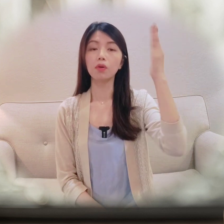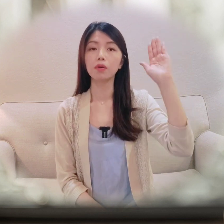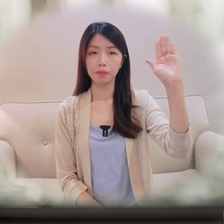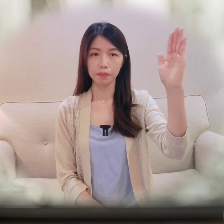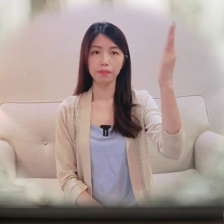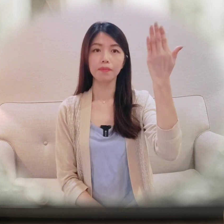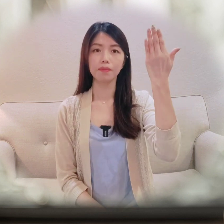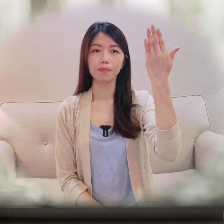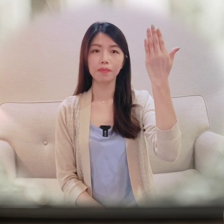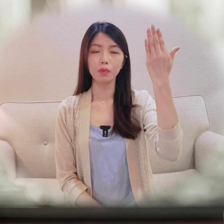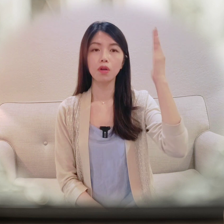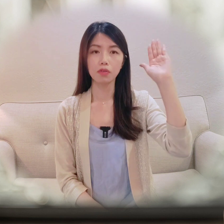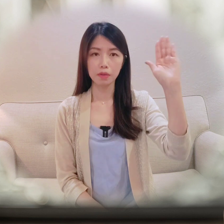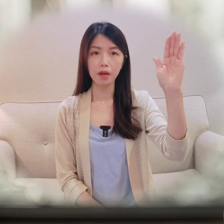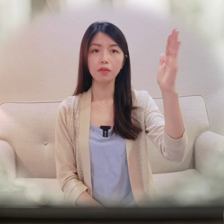뒤로